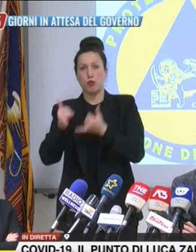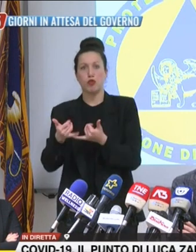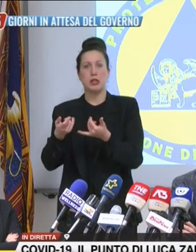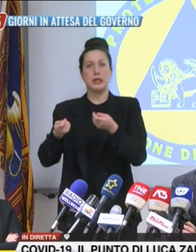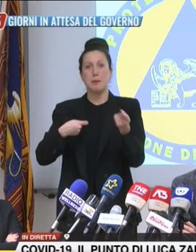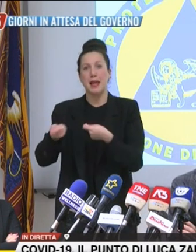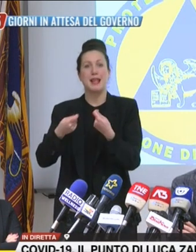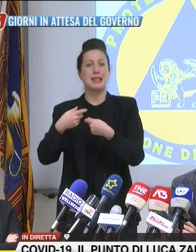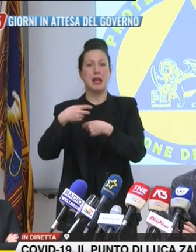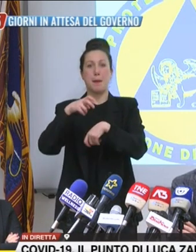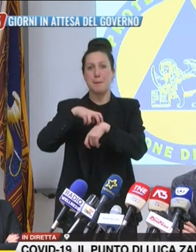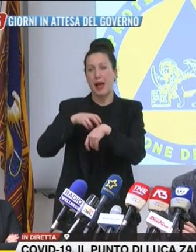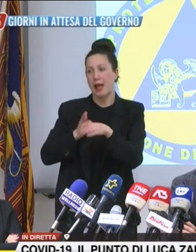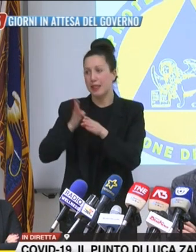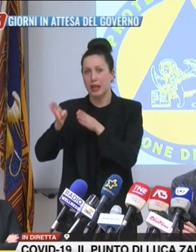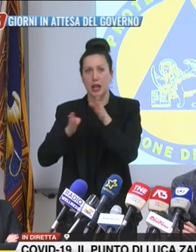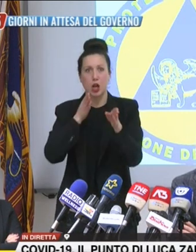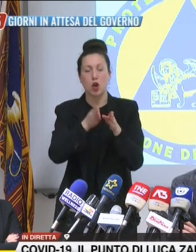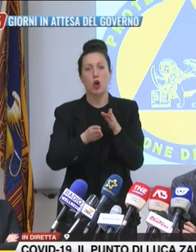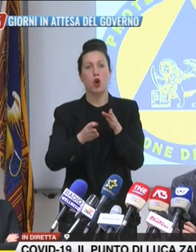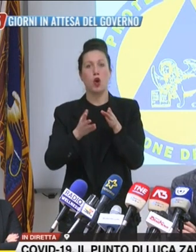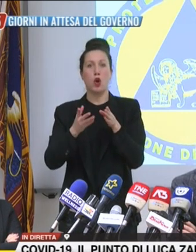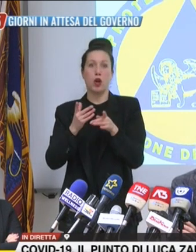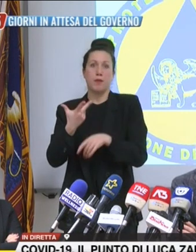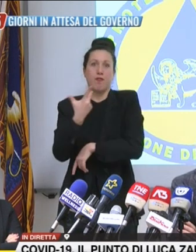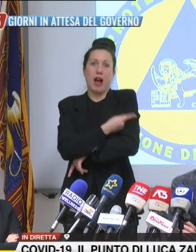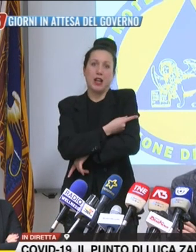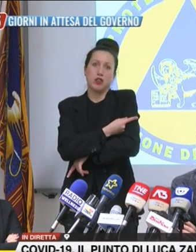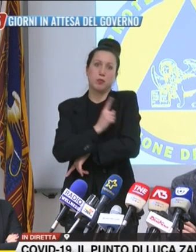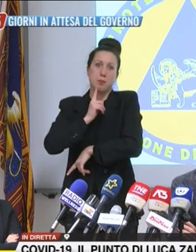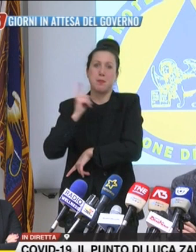metterle in sicurezza perché se ci trasmettono il contagio, ecco.